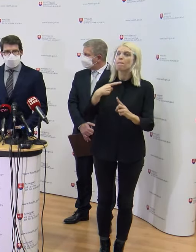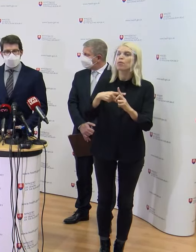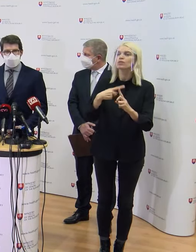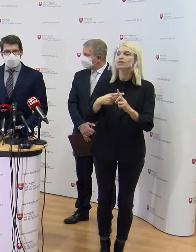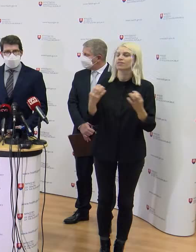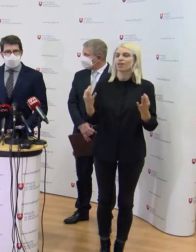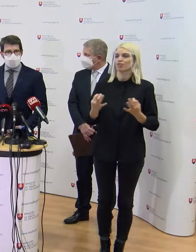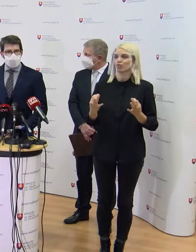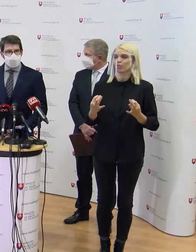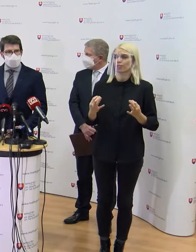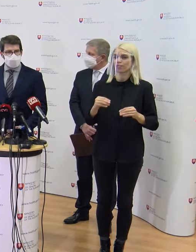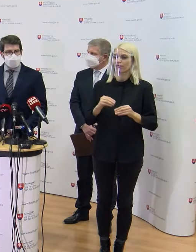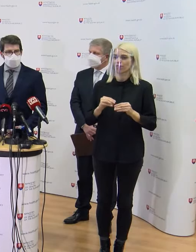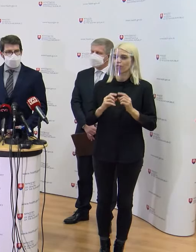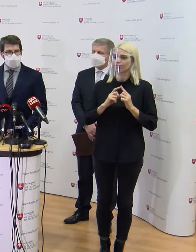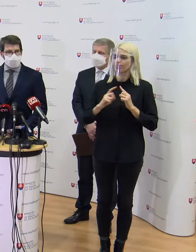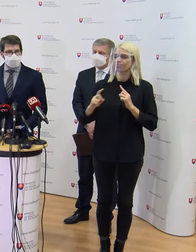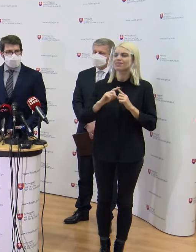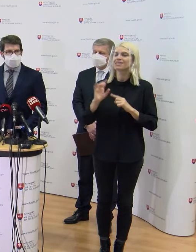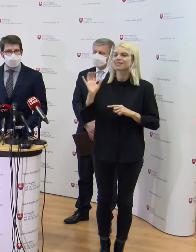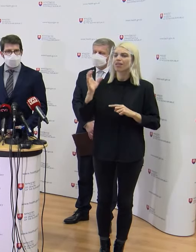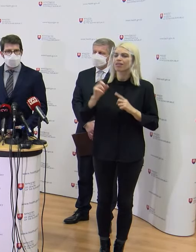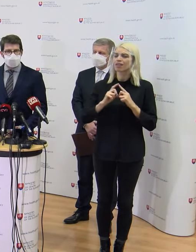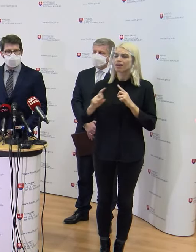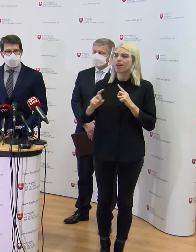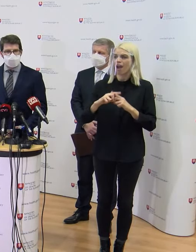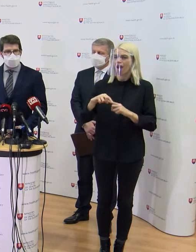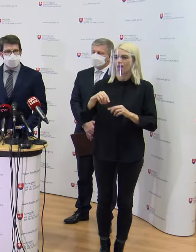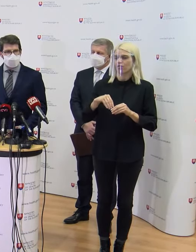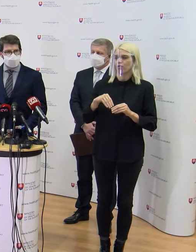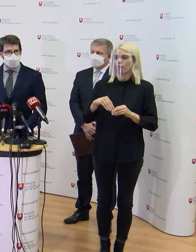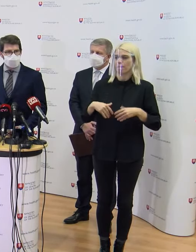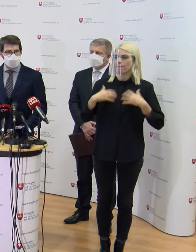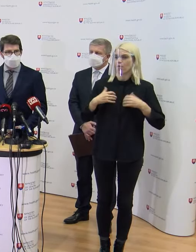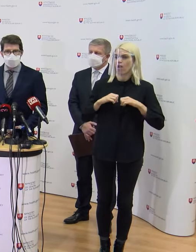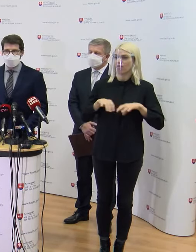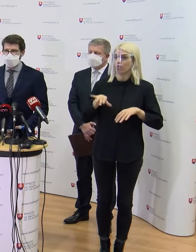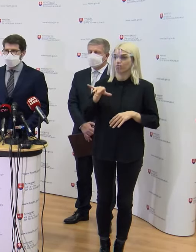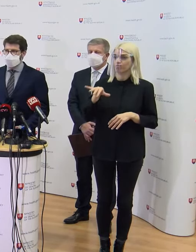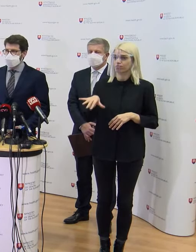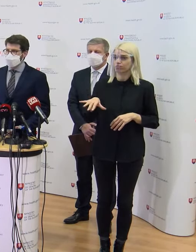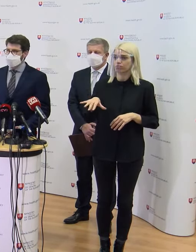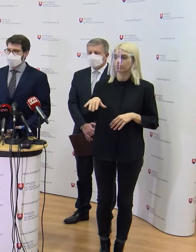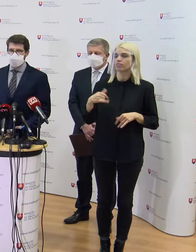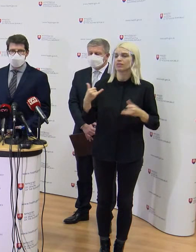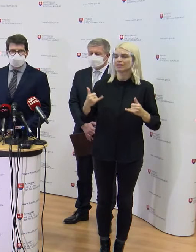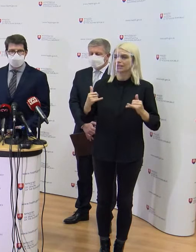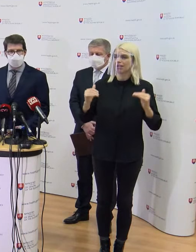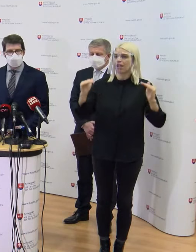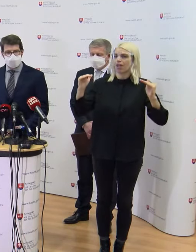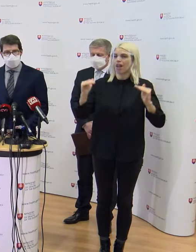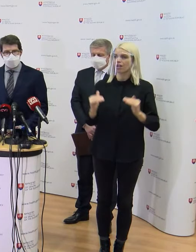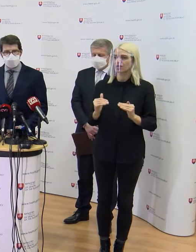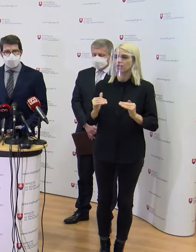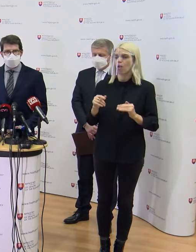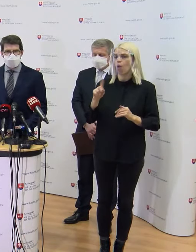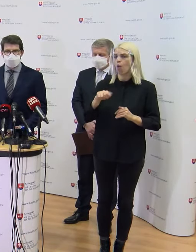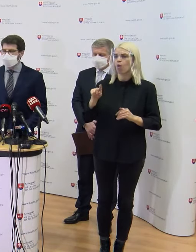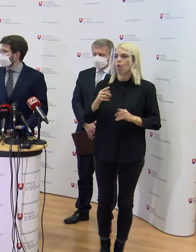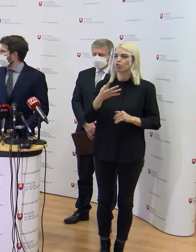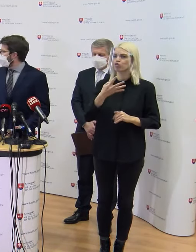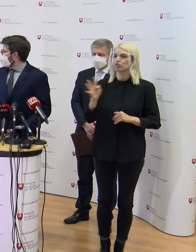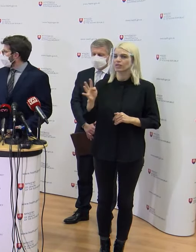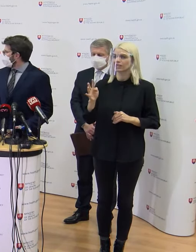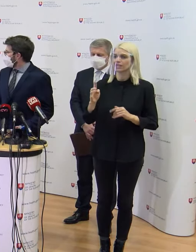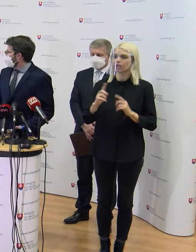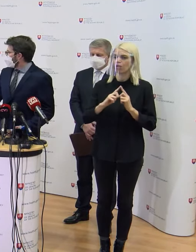že počet výjazdov ku covidovým pacientom oproti predošlým týždňom klesol o okolo 400